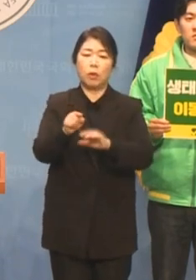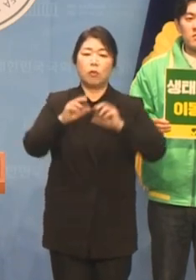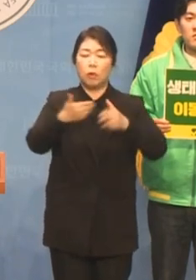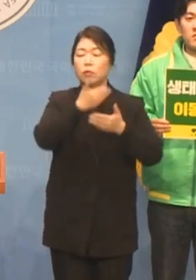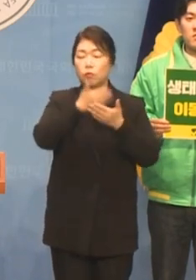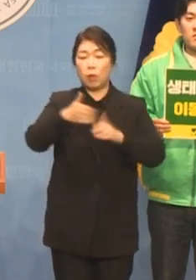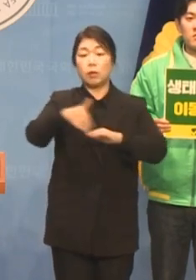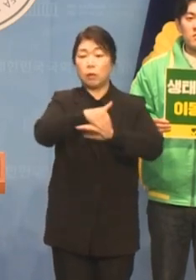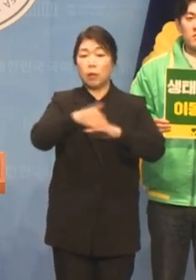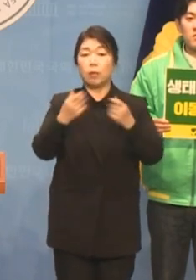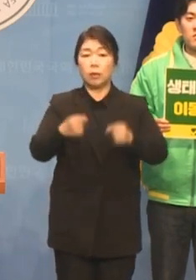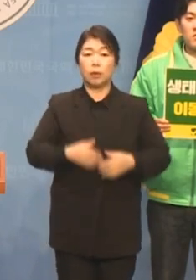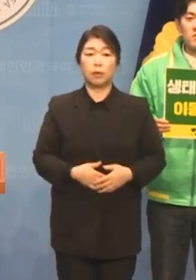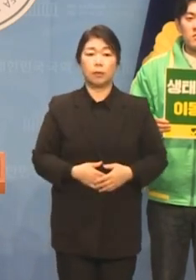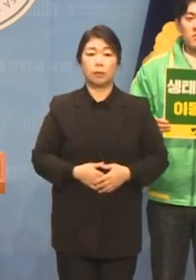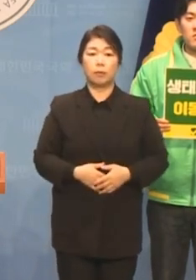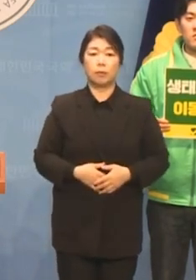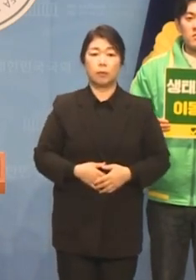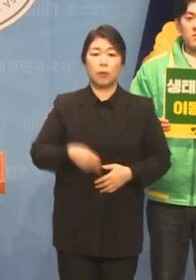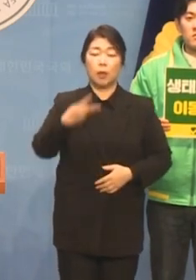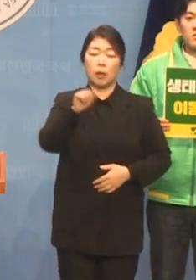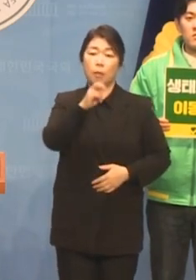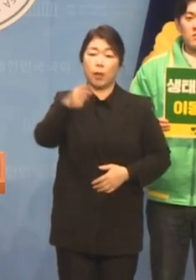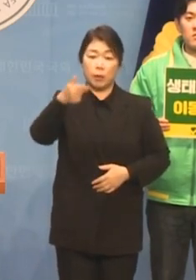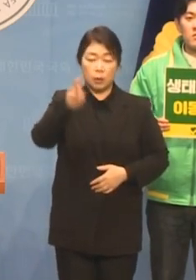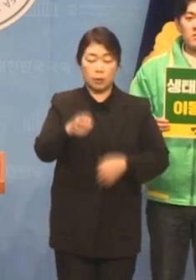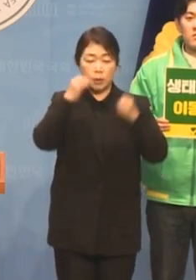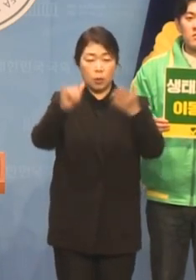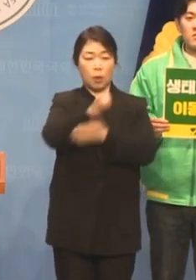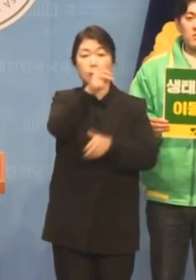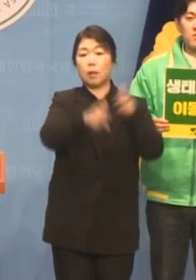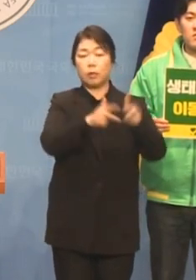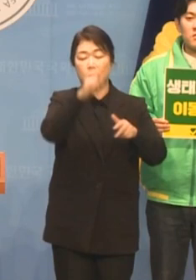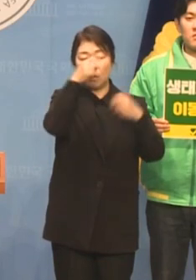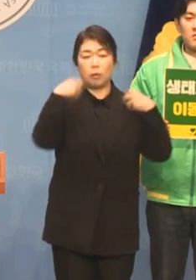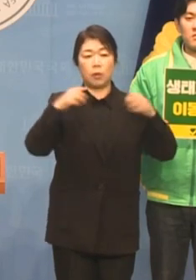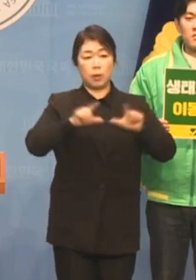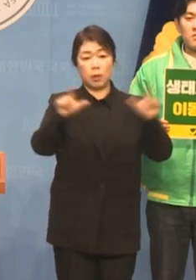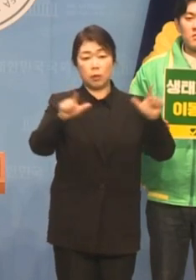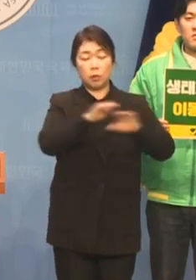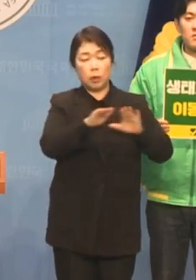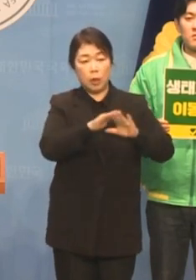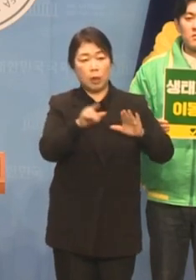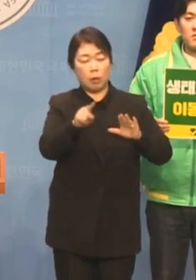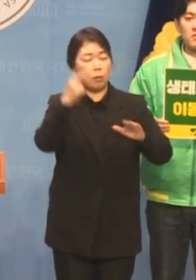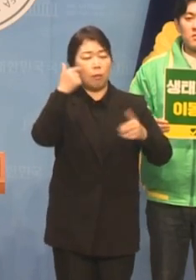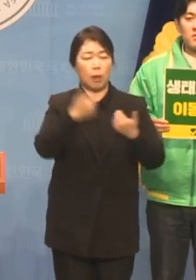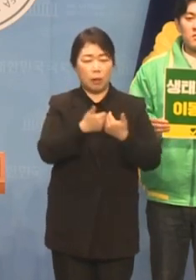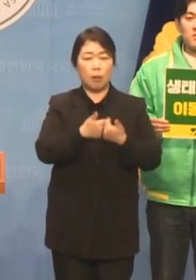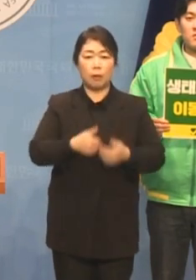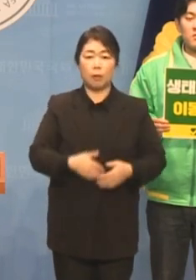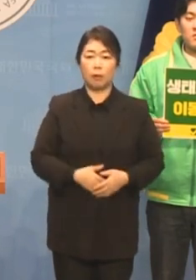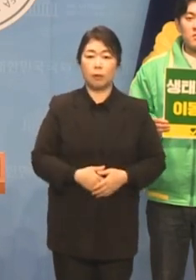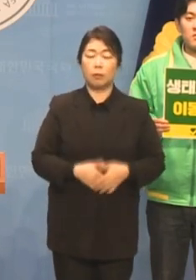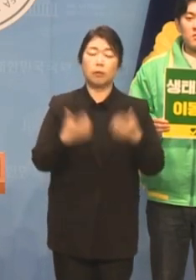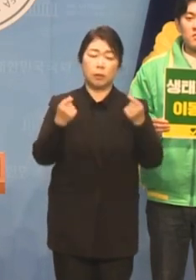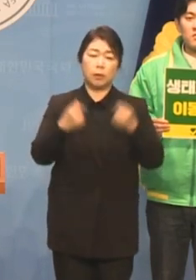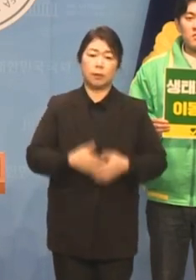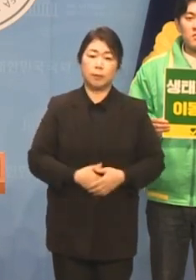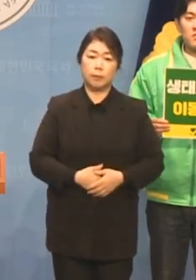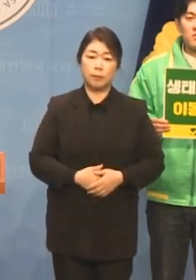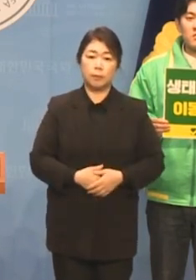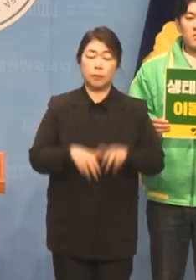있습니다 세만금 신공항 사업은 정부의 기의이기 대응에도 역행하는 사업입니다 마지막으로 현재의